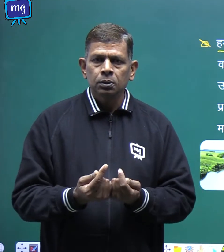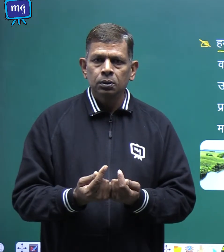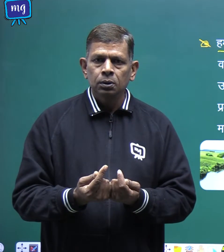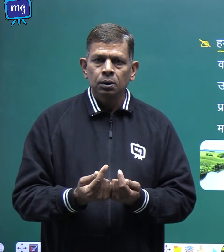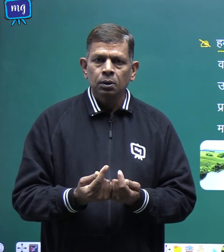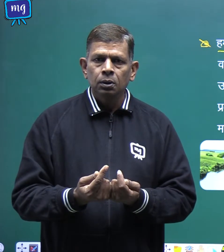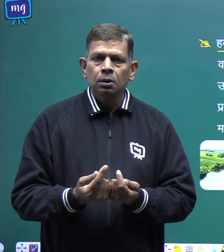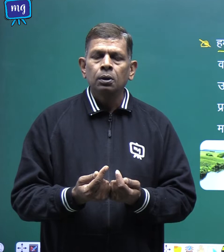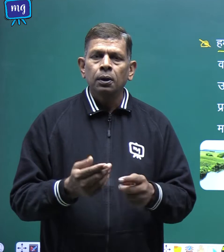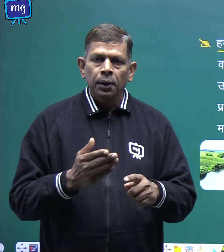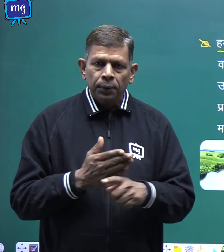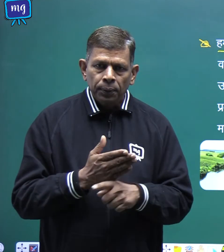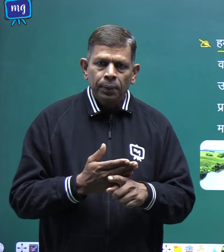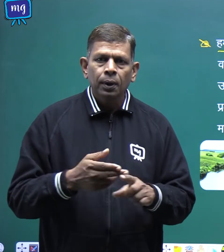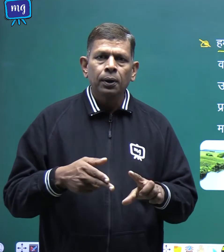ईंधन,